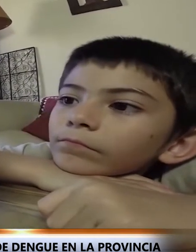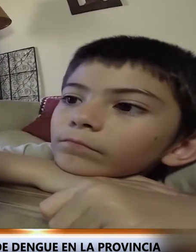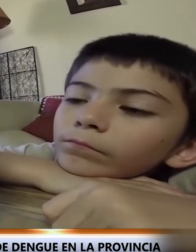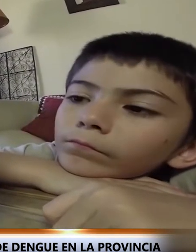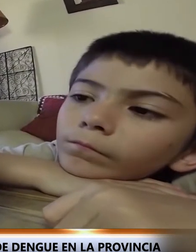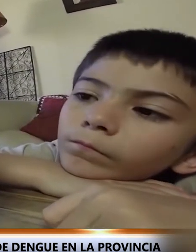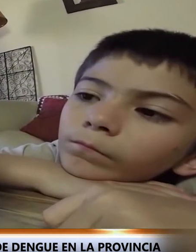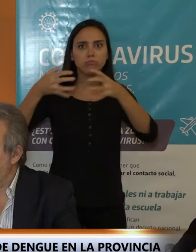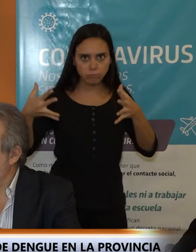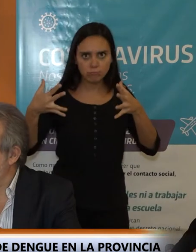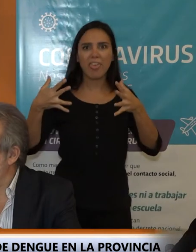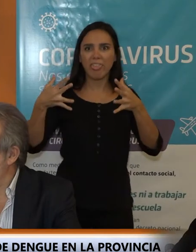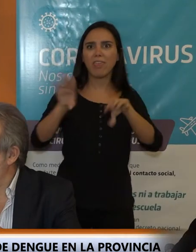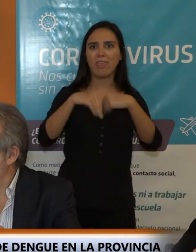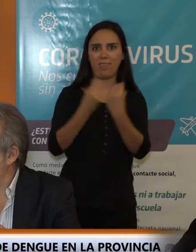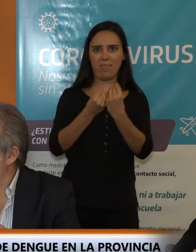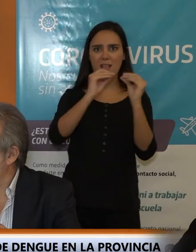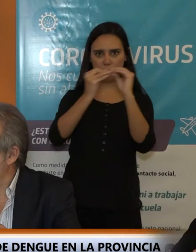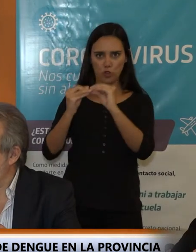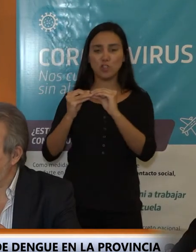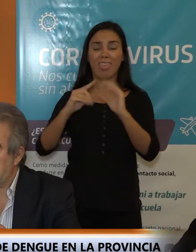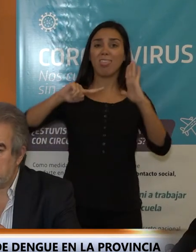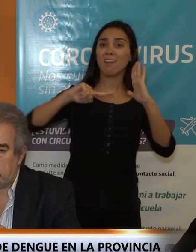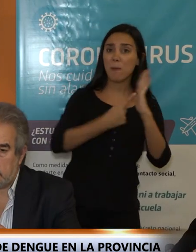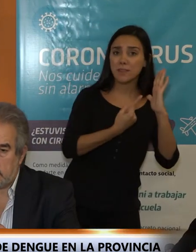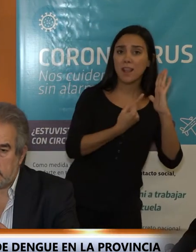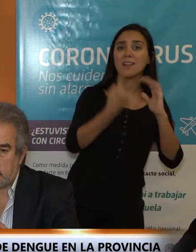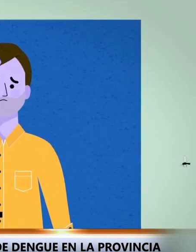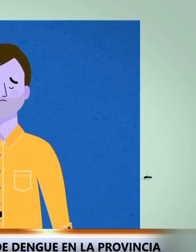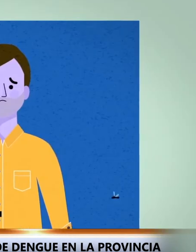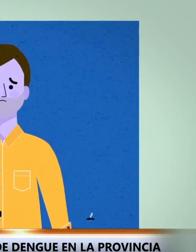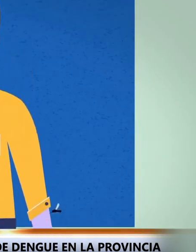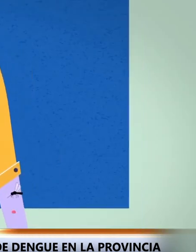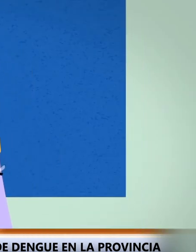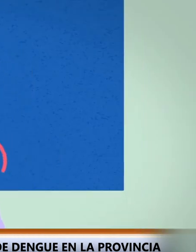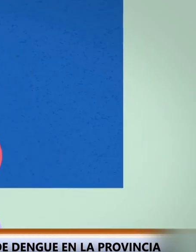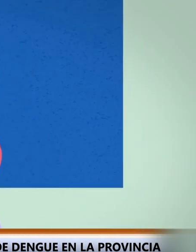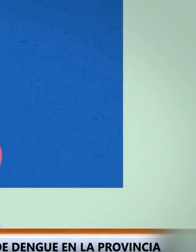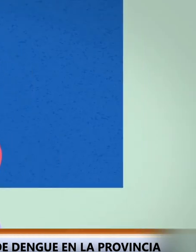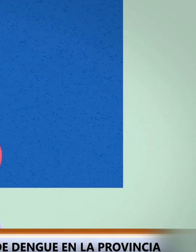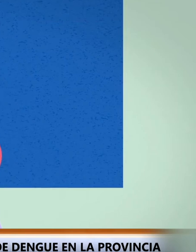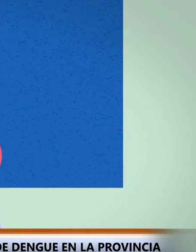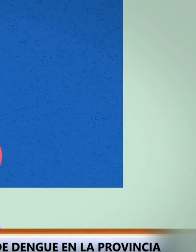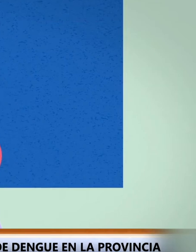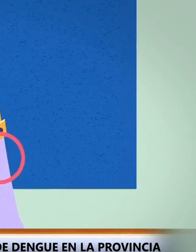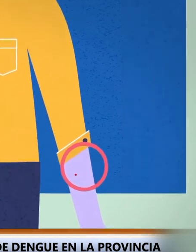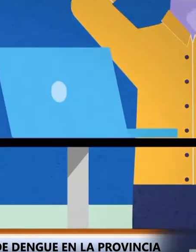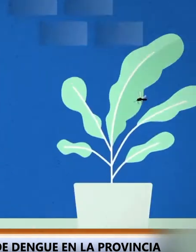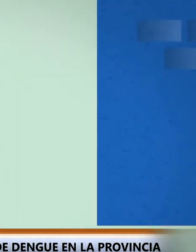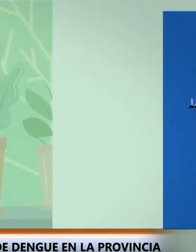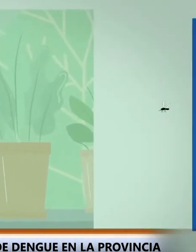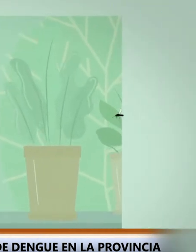casos y en la ciudad capital un aumento del 128%. Entonces, volvemos a apelar a